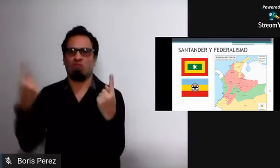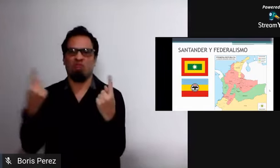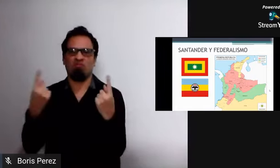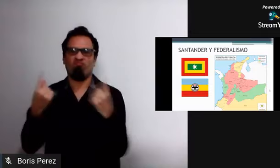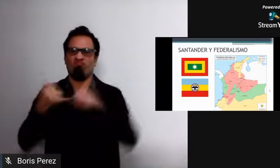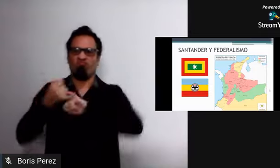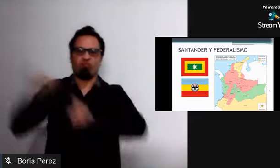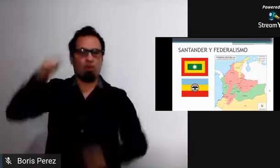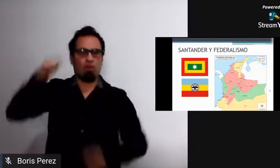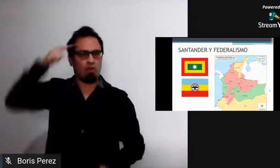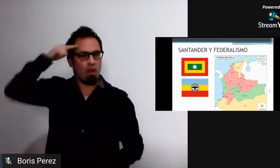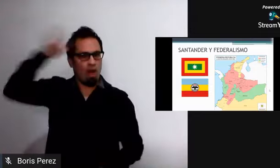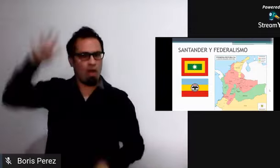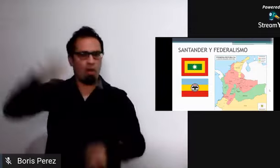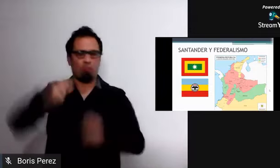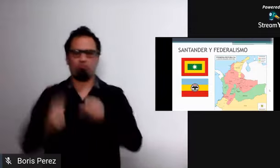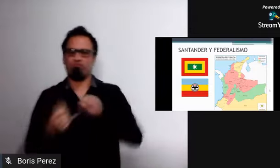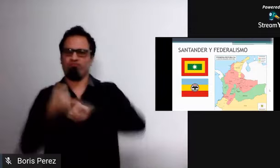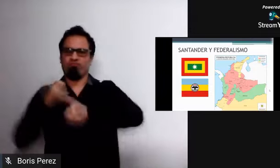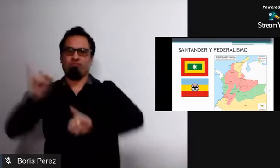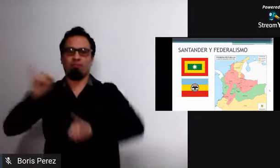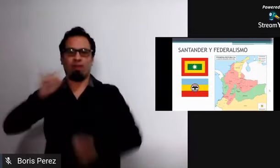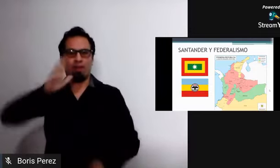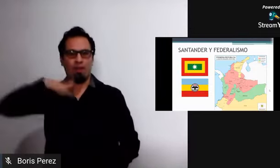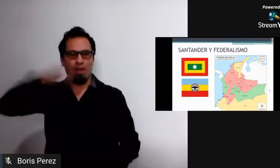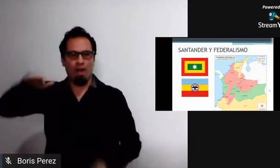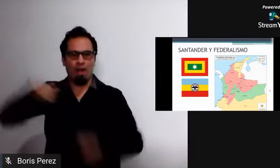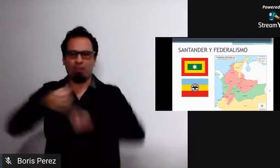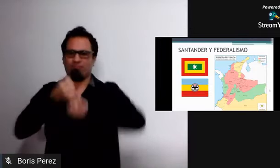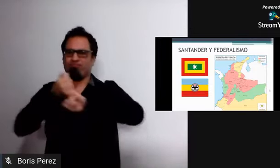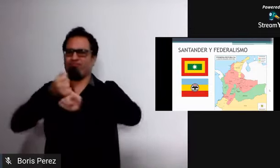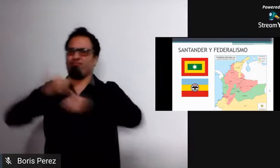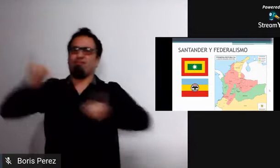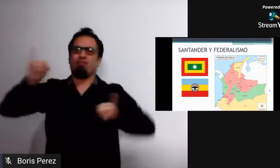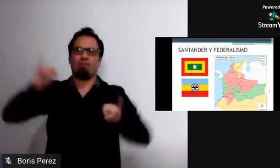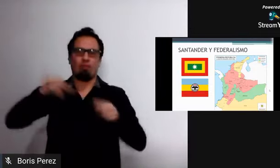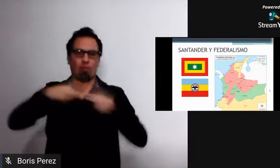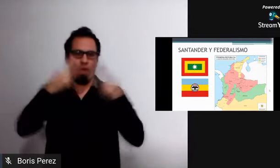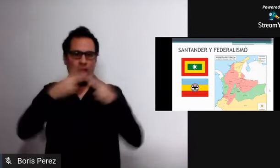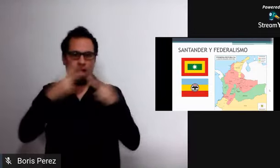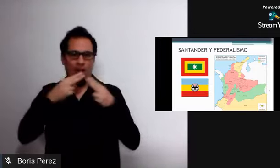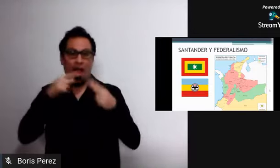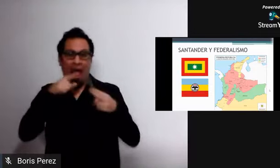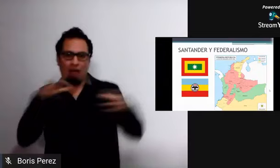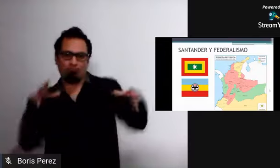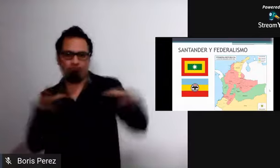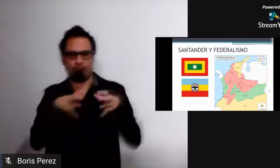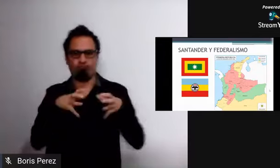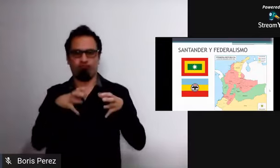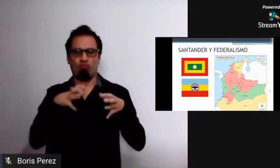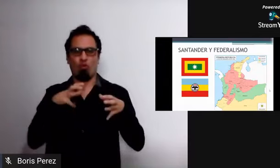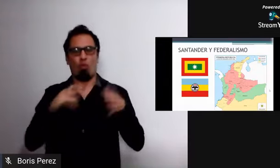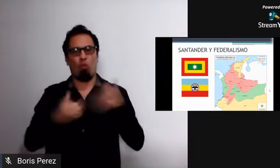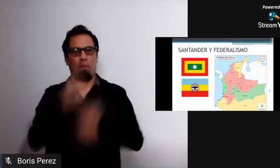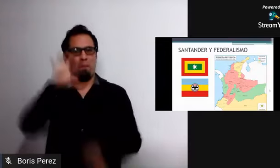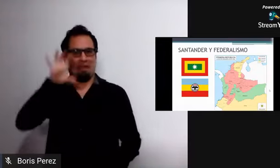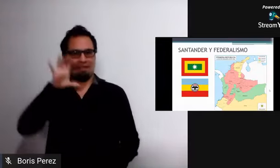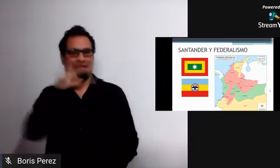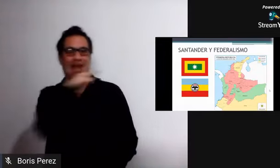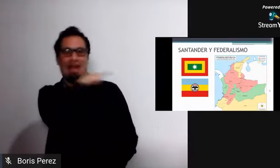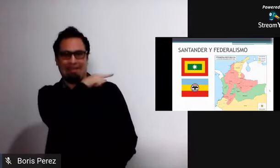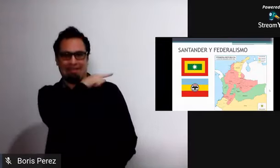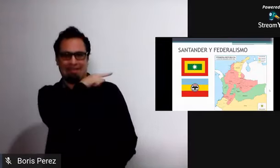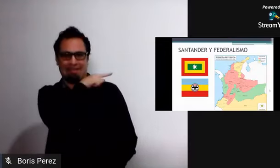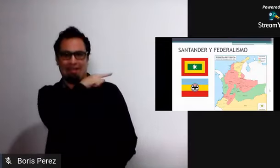estaban sujetos a la gobernación o la administración de la corona española. Vemos que